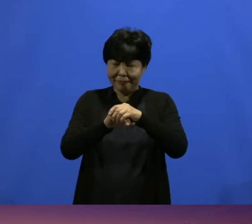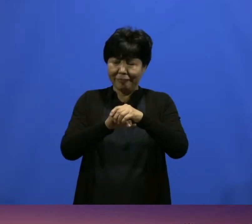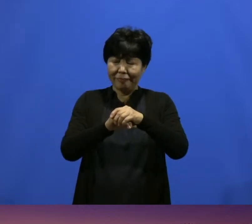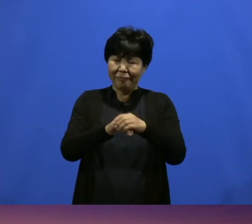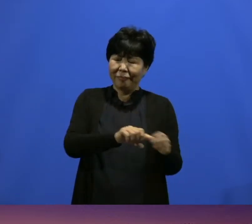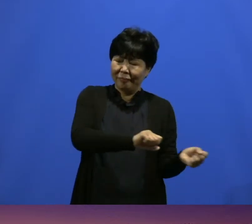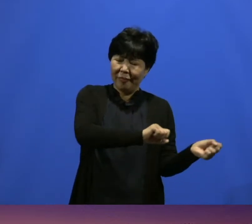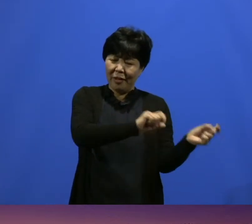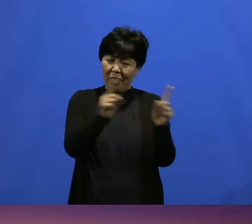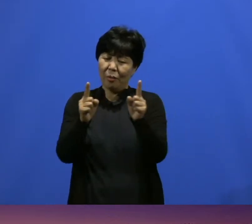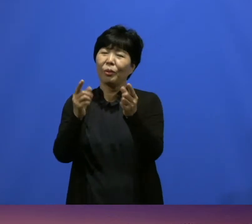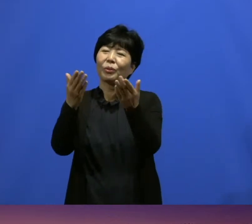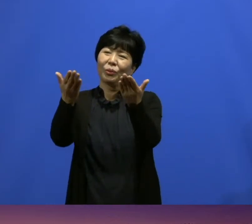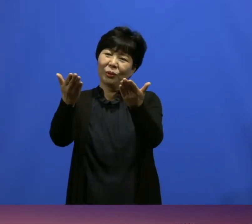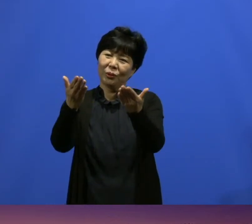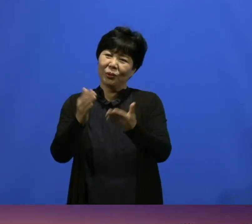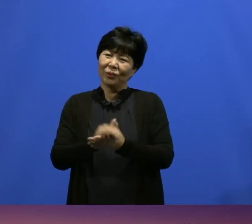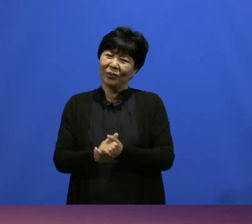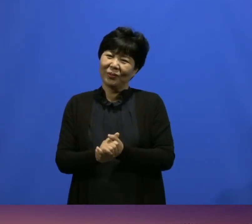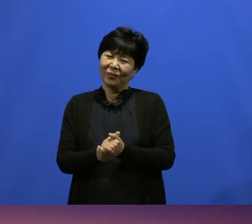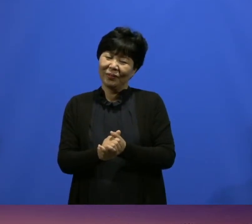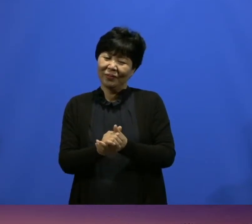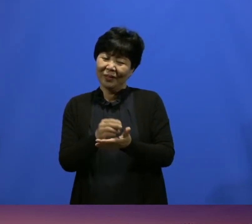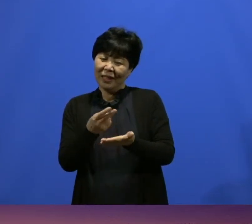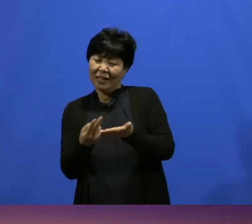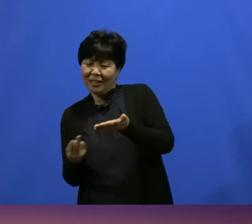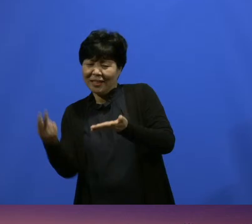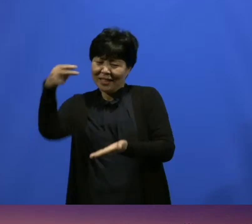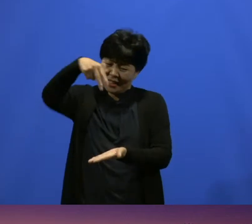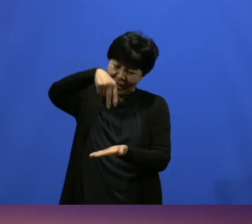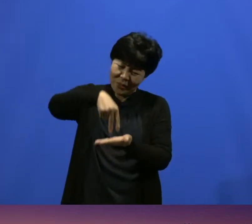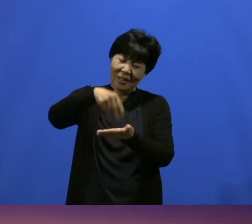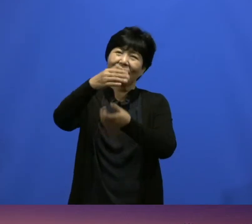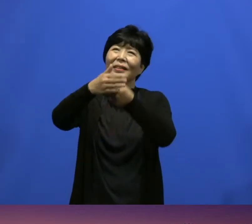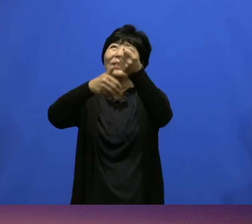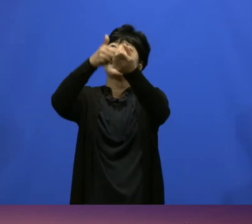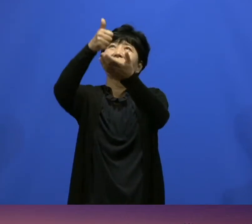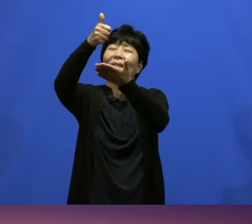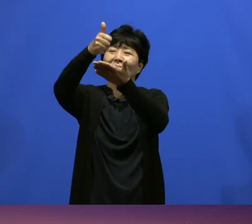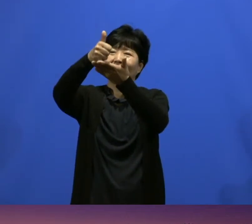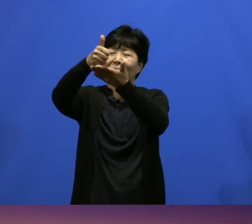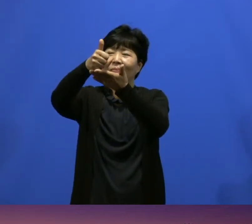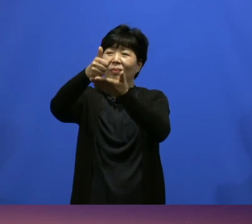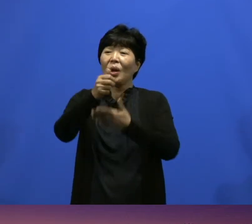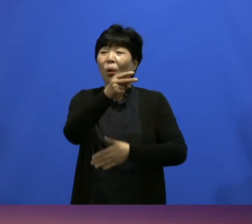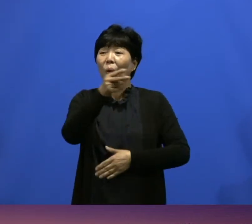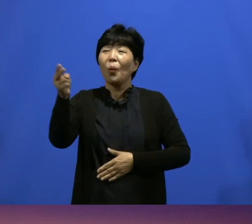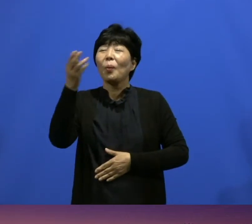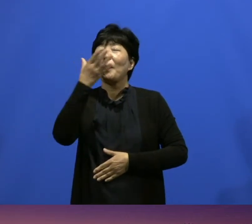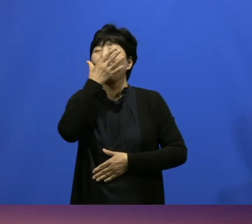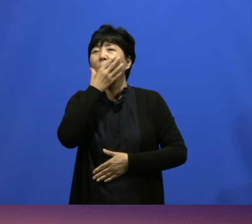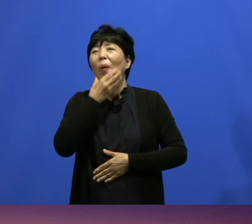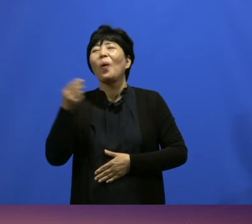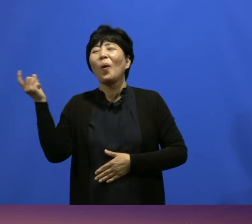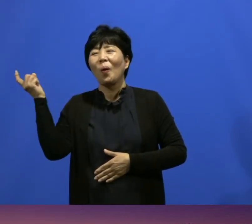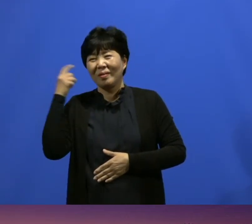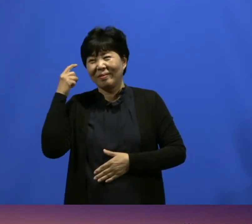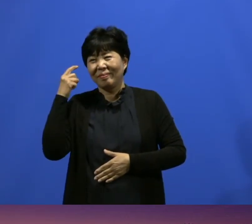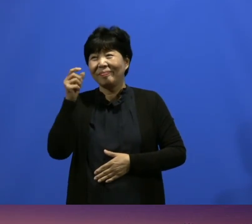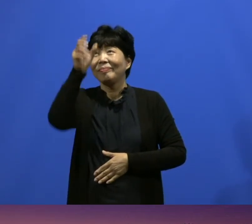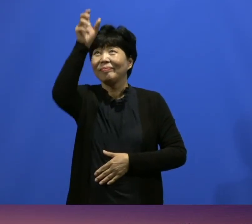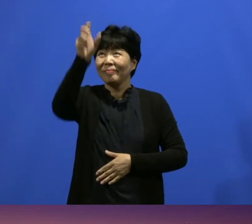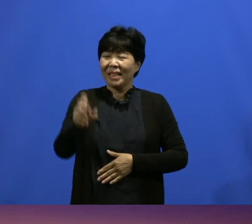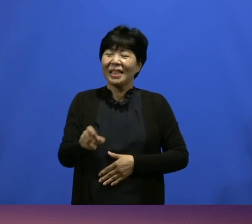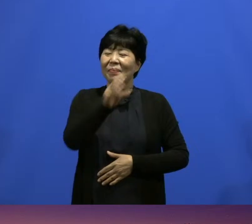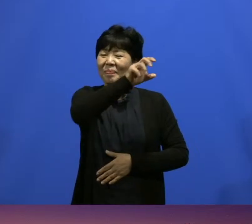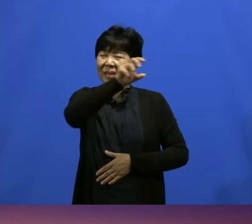회복의 역사, 다시 일으켜 세우시는 하나님, 그게 복음이에요. 그게 십자가예요. 너가